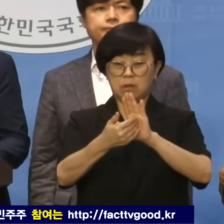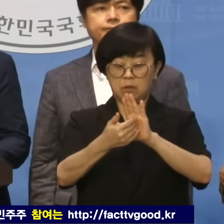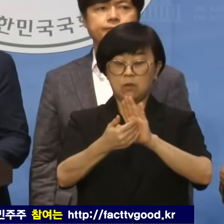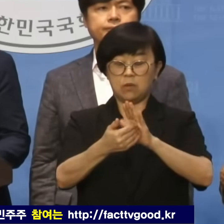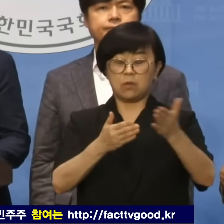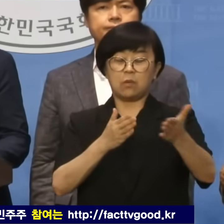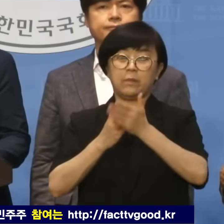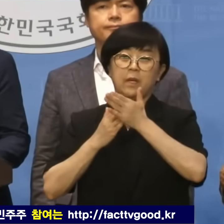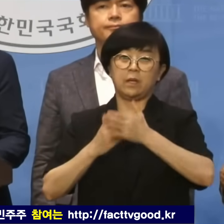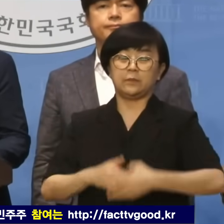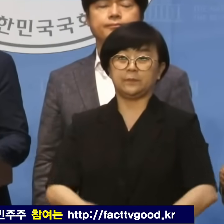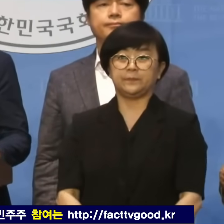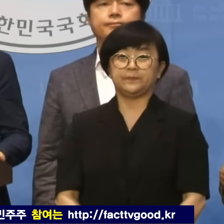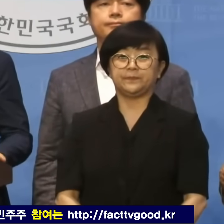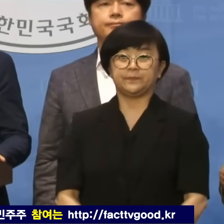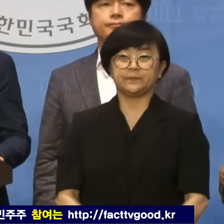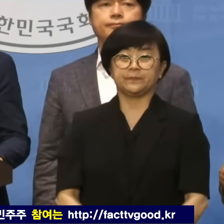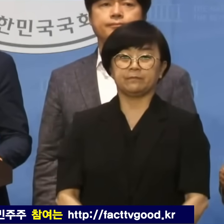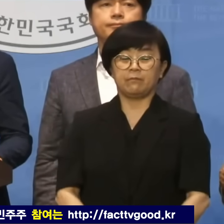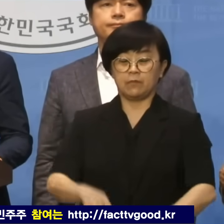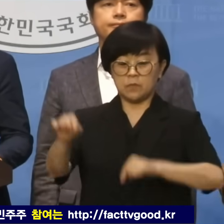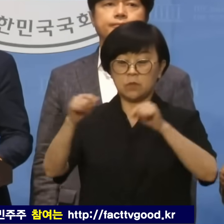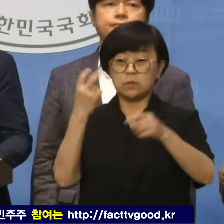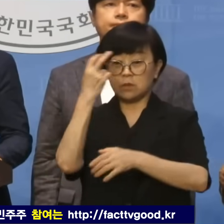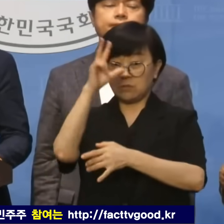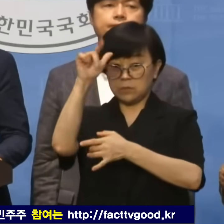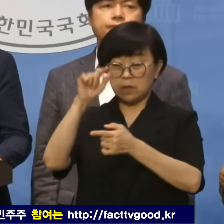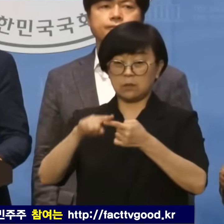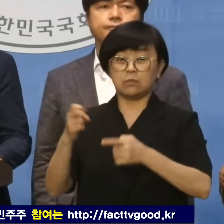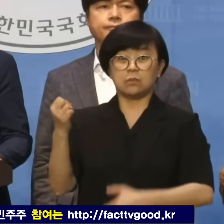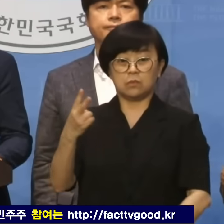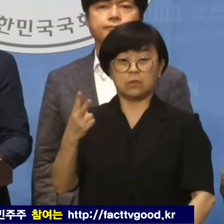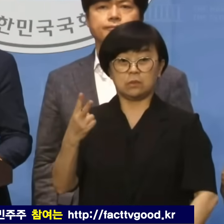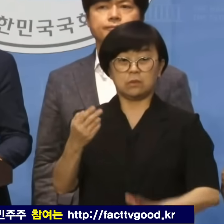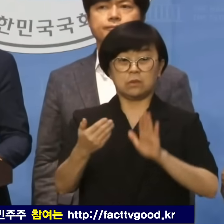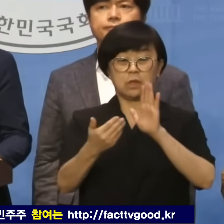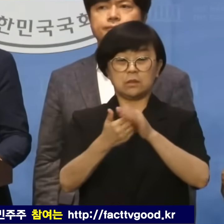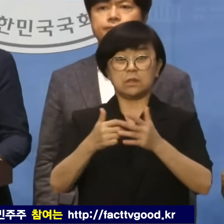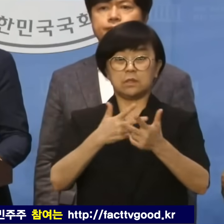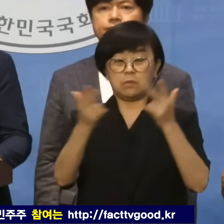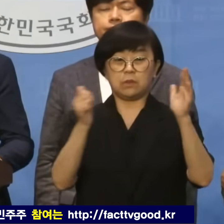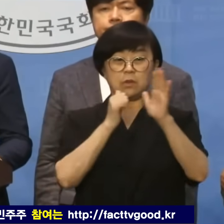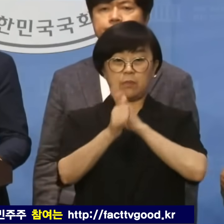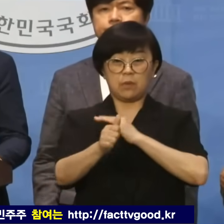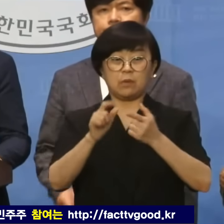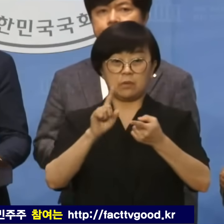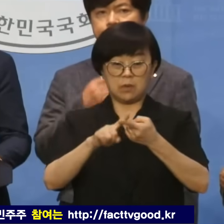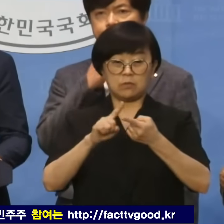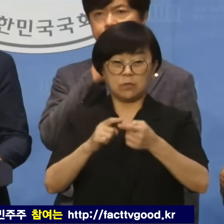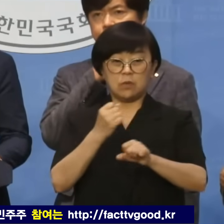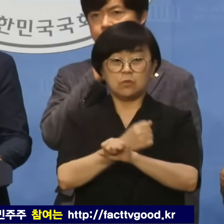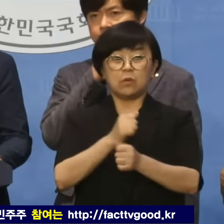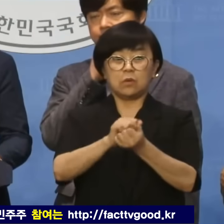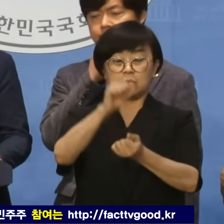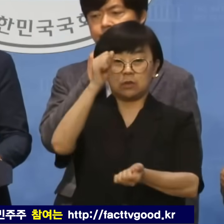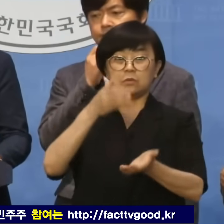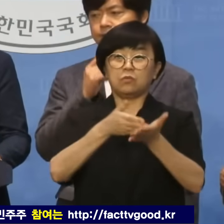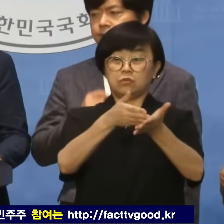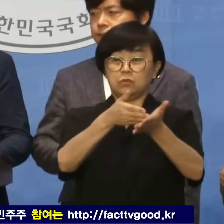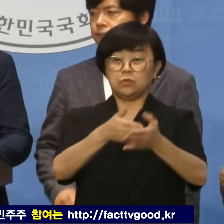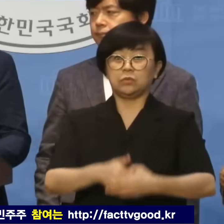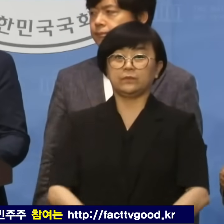부결시켜 주십시오. 정치검찰이 또다시 이재명 대표에 대한 구속영장을